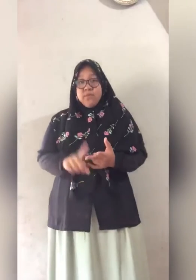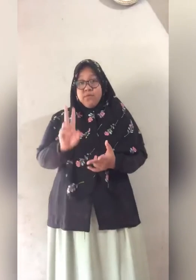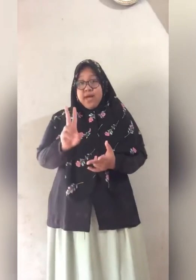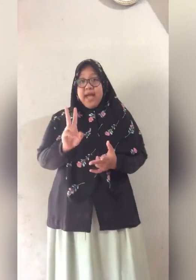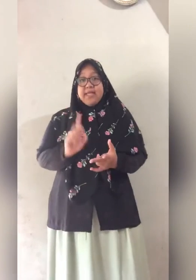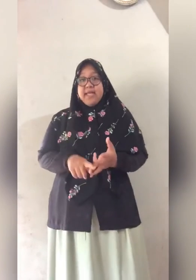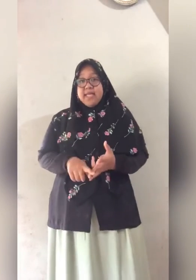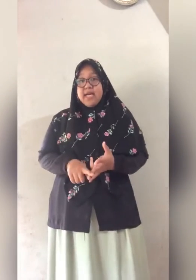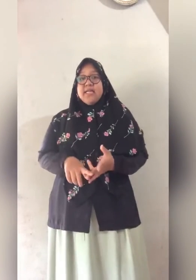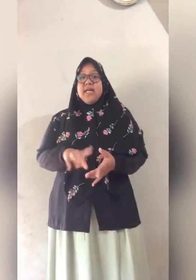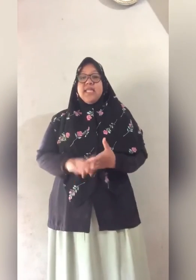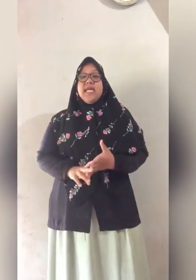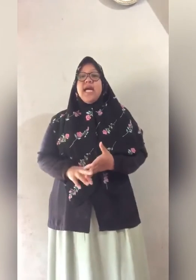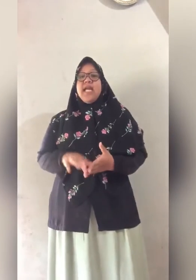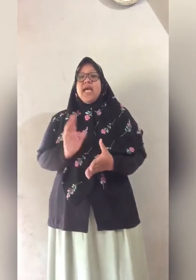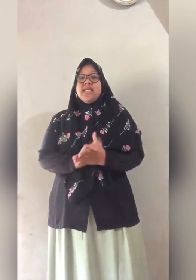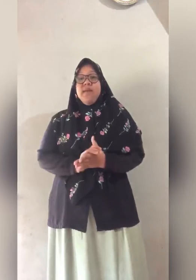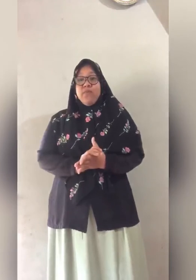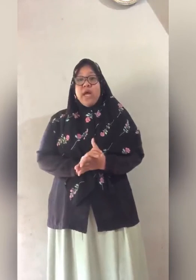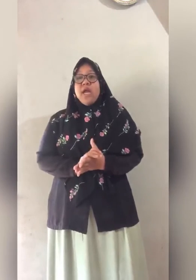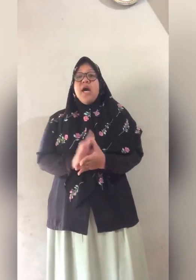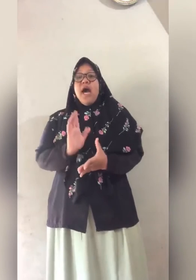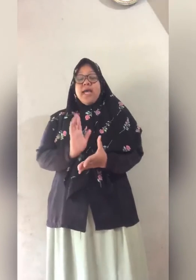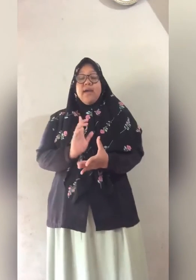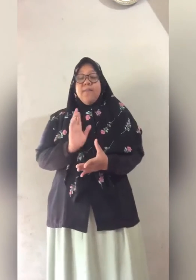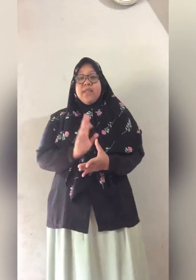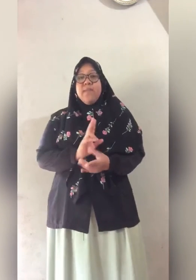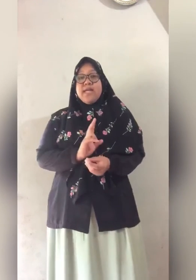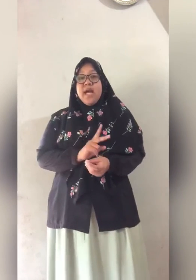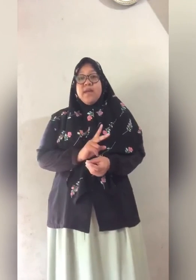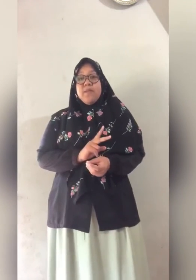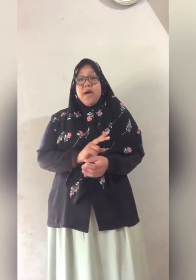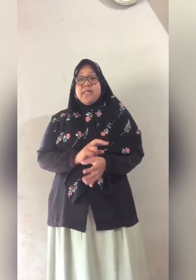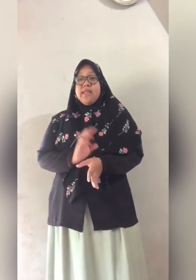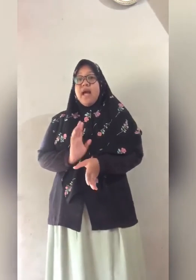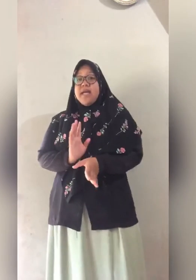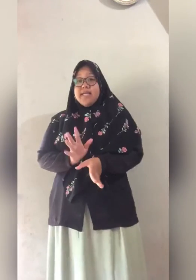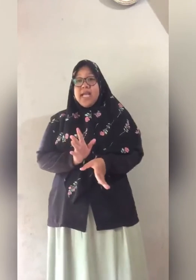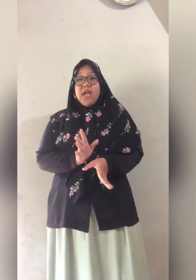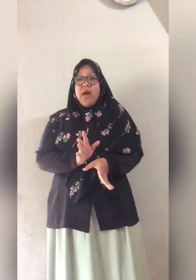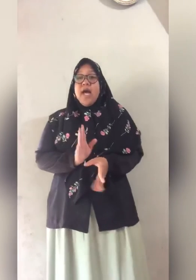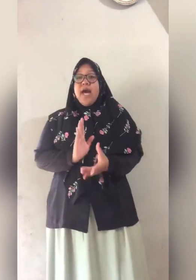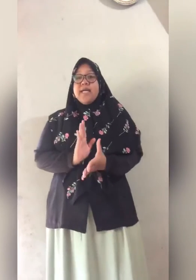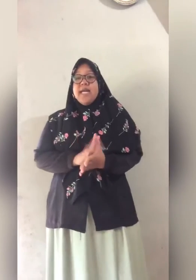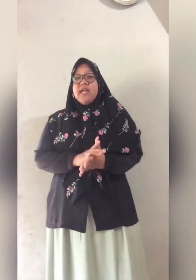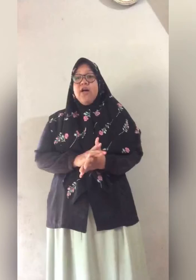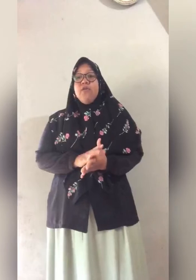kedua IC digital, dan ketiga ada IC campuran. Yang pertama saya akan membahas tentang IC analog. IC analog